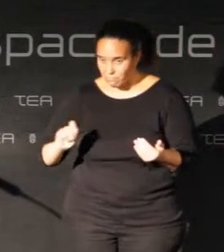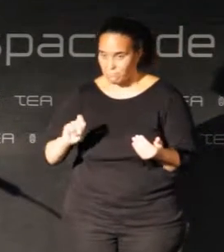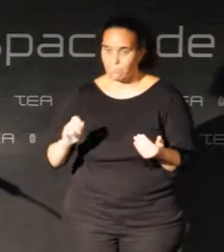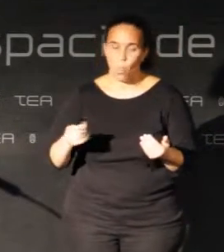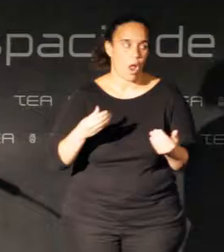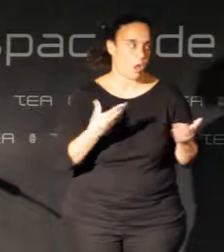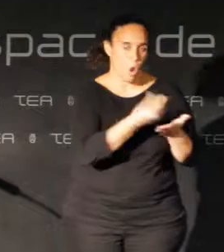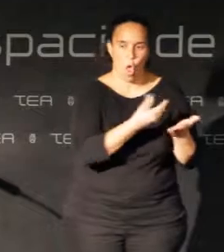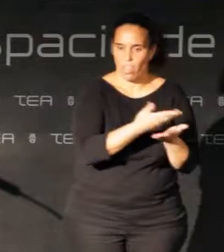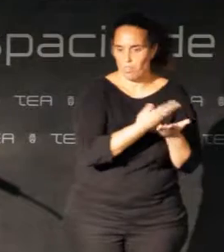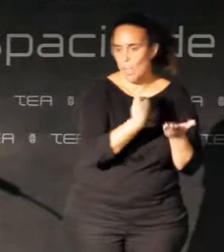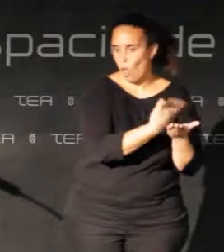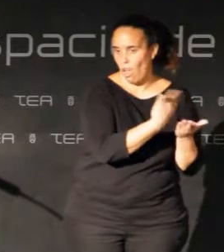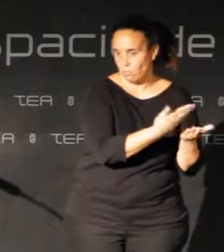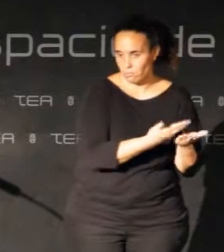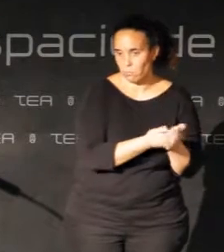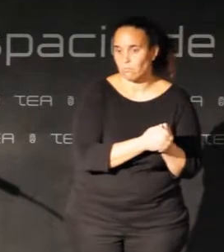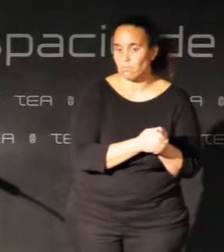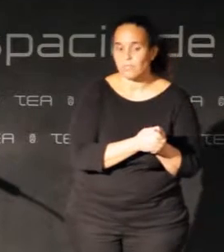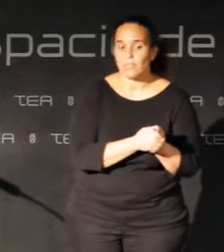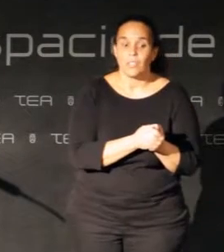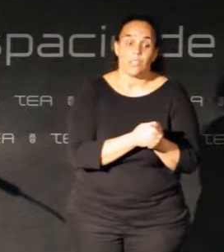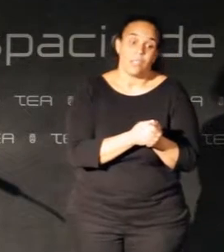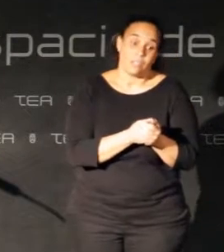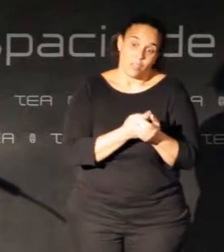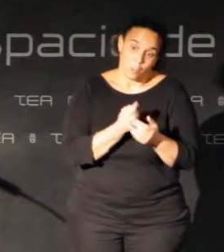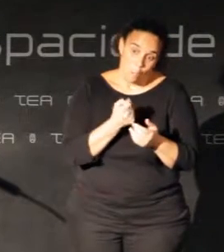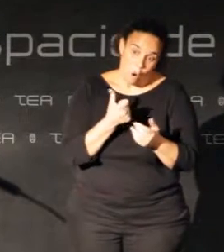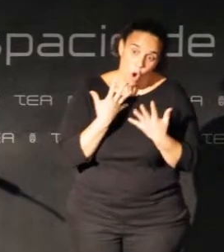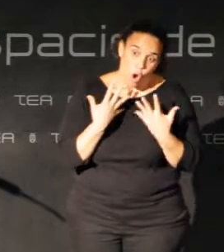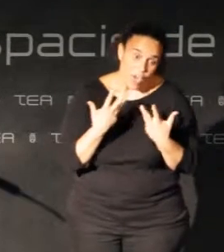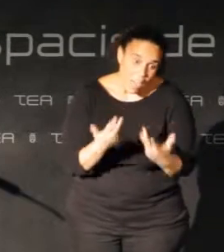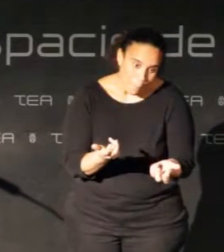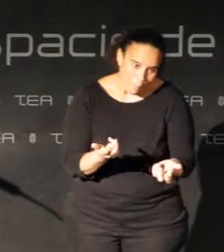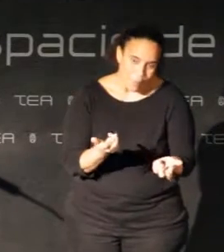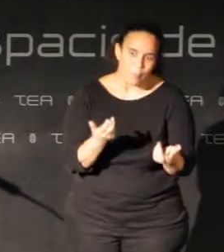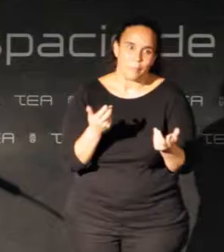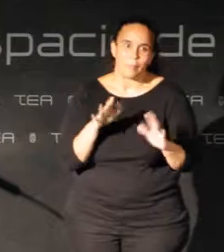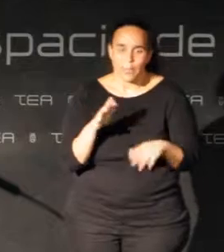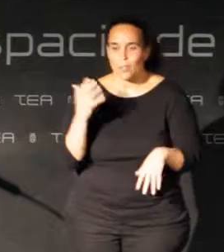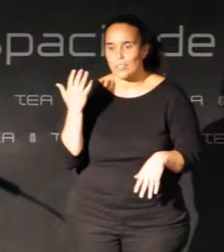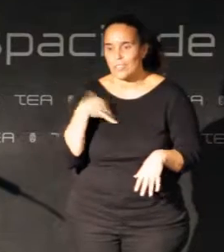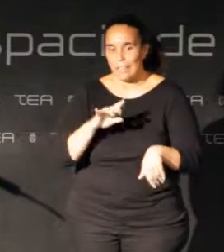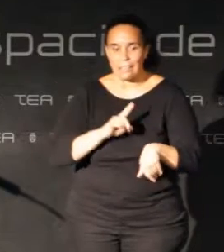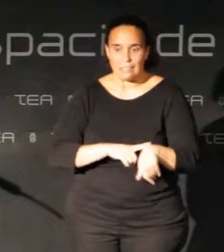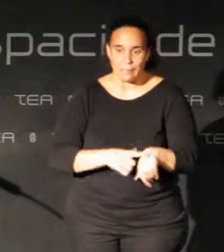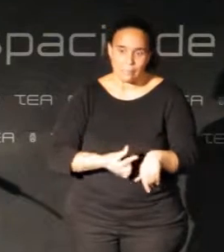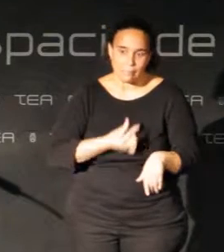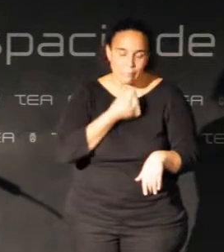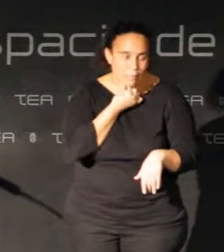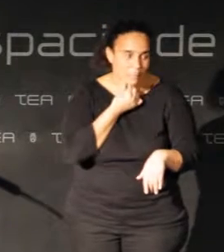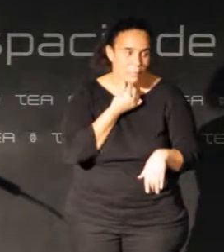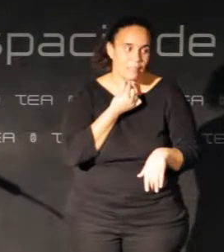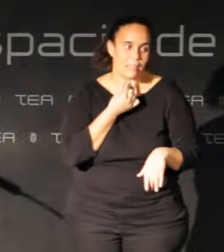controlados. Y bueno, he ido un poco rápido, pero como el tiempo apremia, que vamos un poco fuera de horario, esto es un